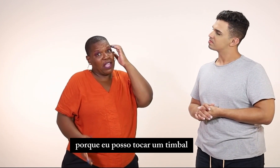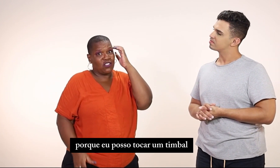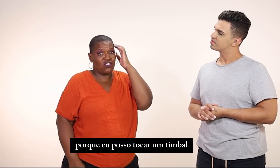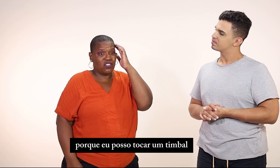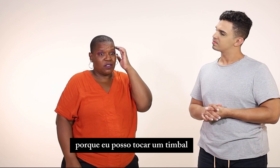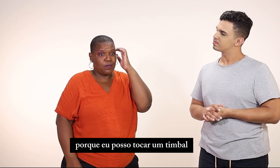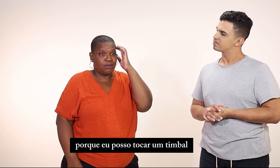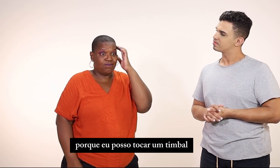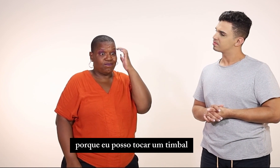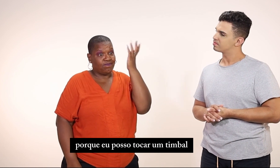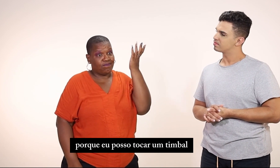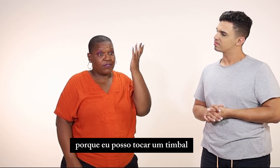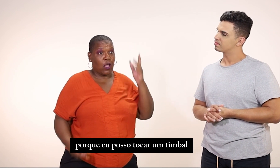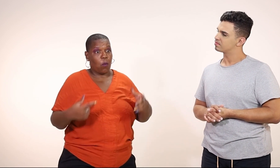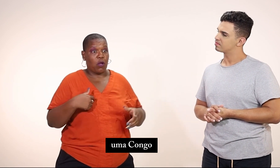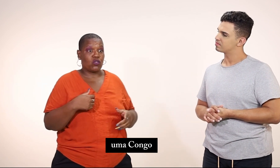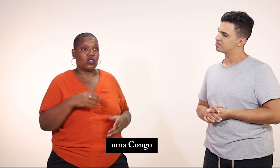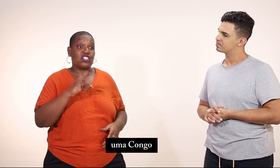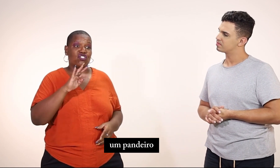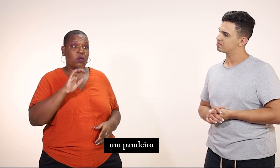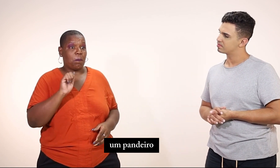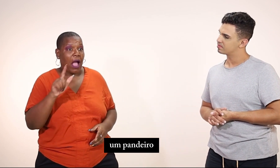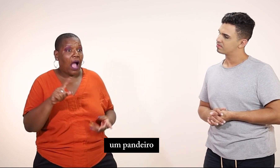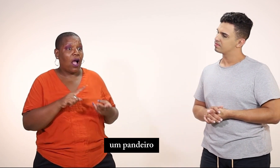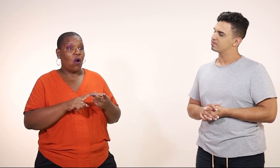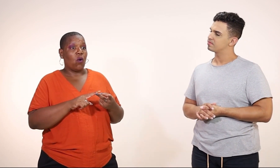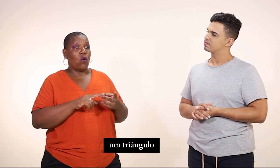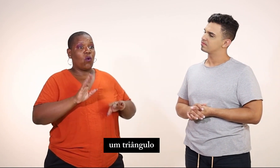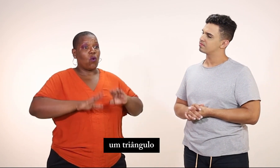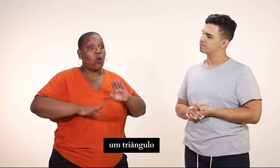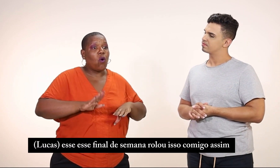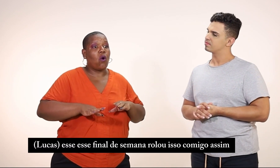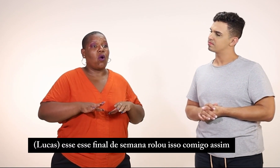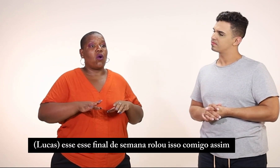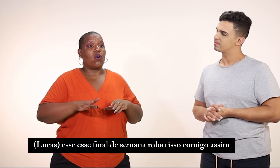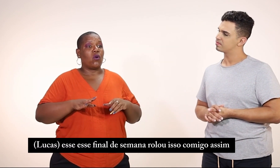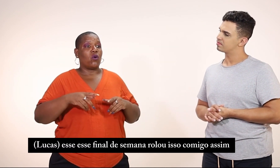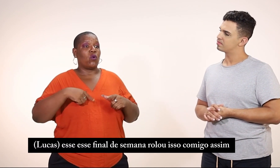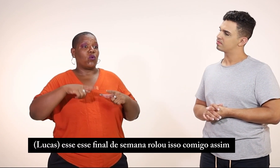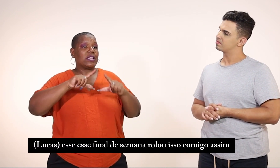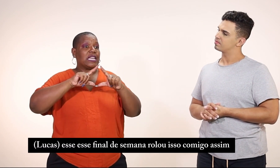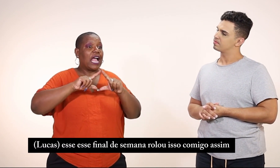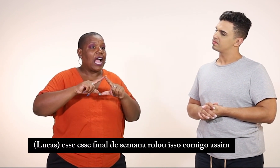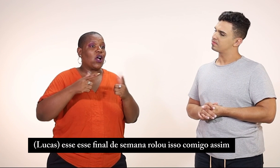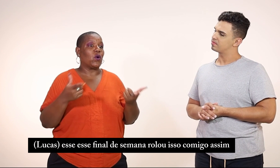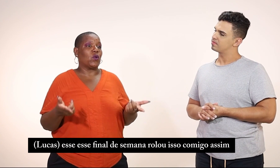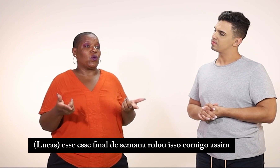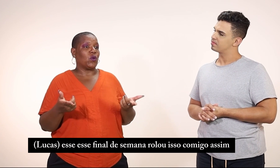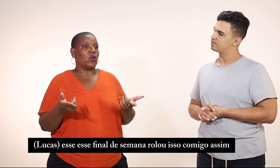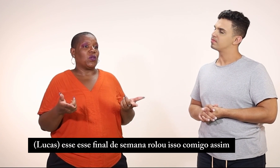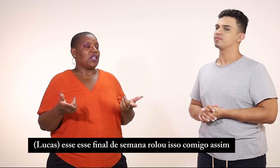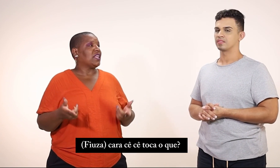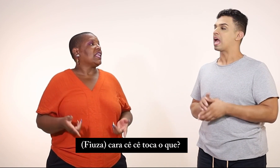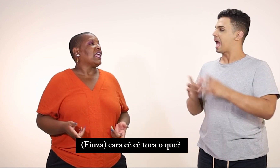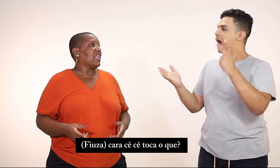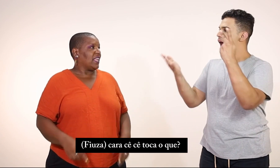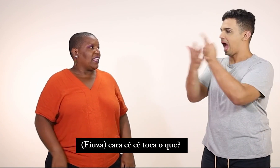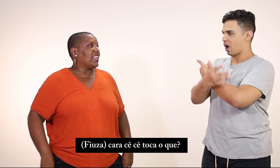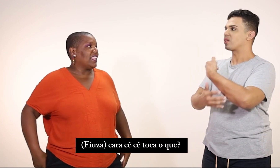posso tocar um timbal, uma conga, um pandeiro, um Cara, triângulo. esse final de semana rolou isso comigo, assim, cara. Você toca o